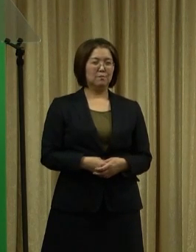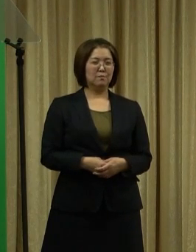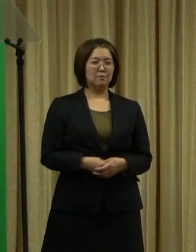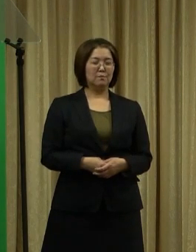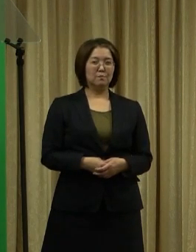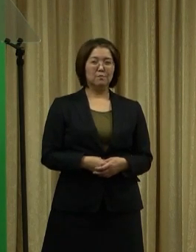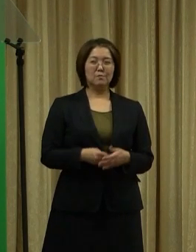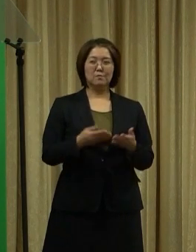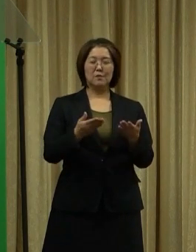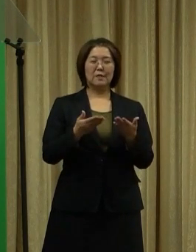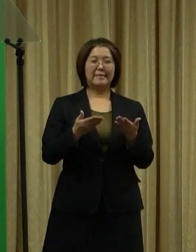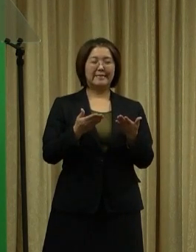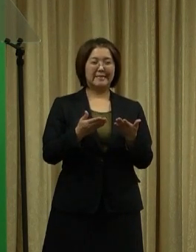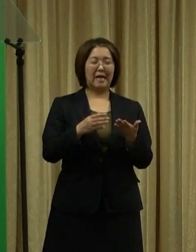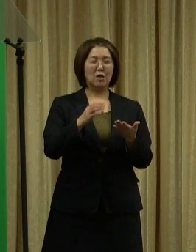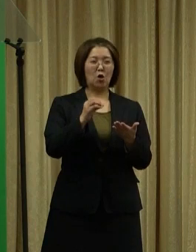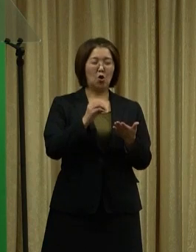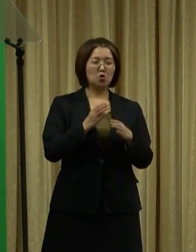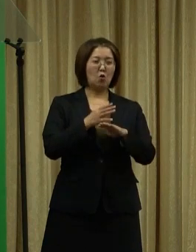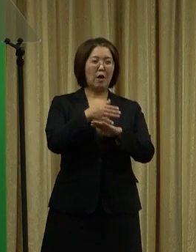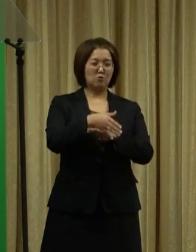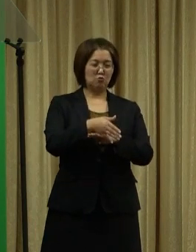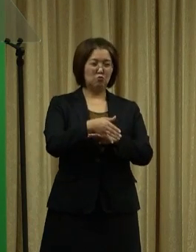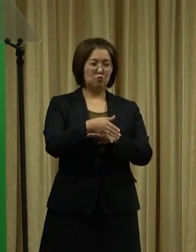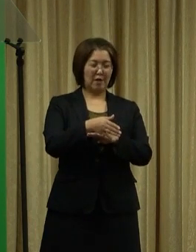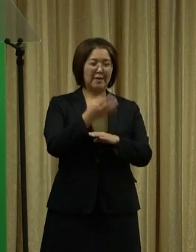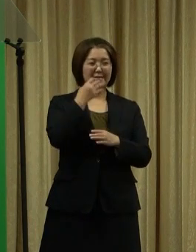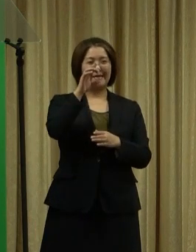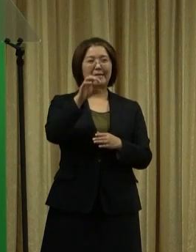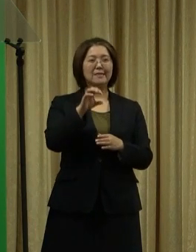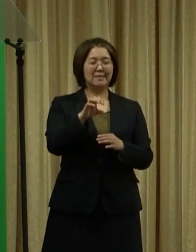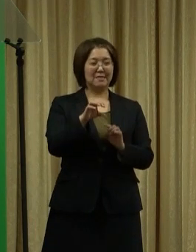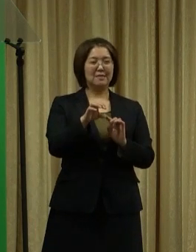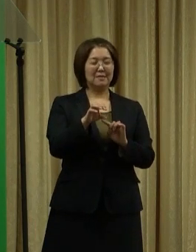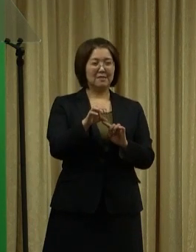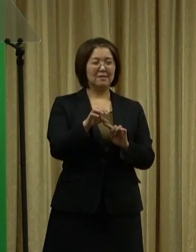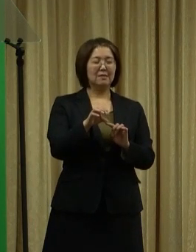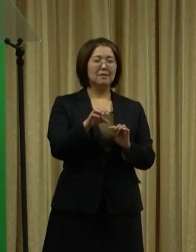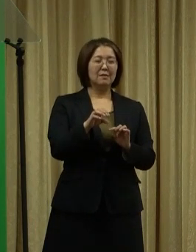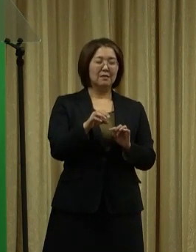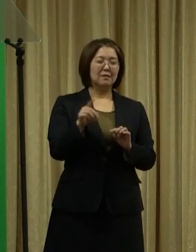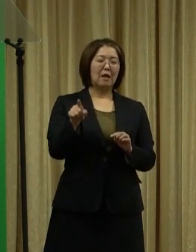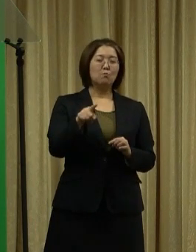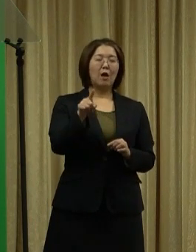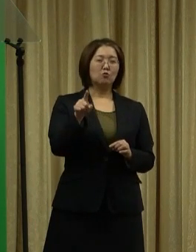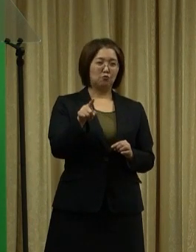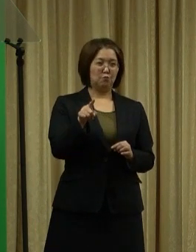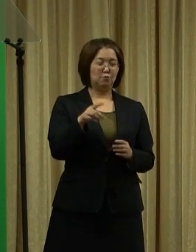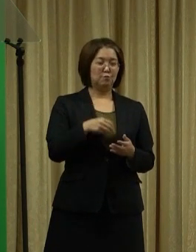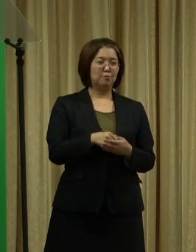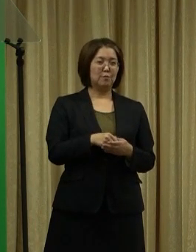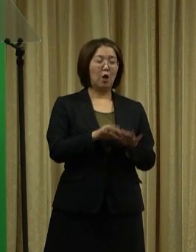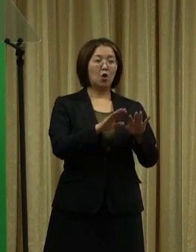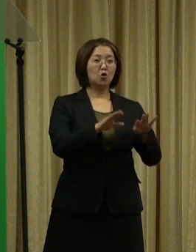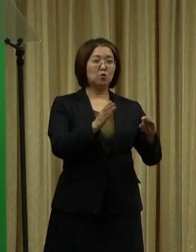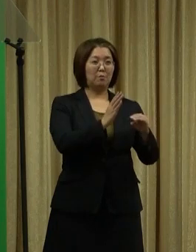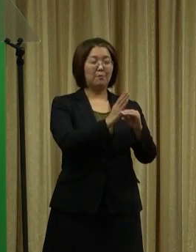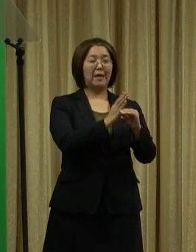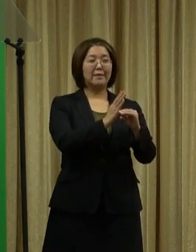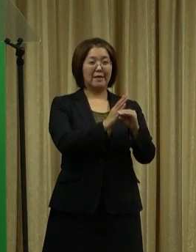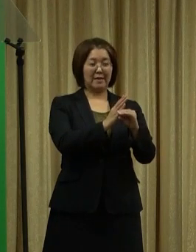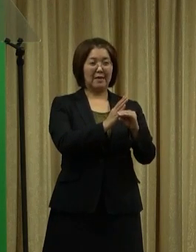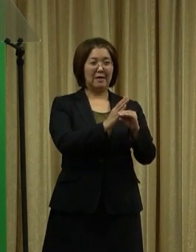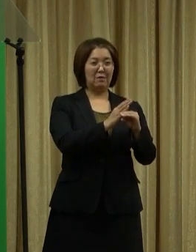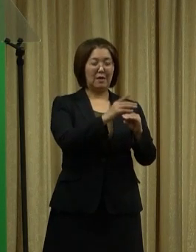震災を超えての超えるは超で、震災を超えて丸で、子ども真ん中